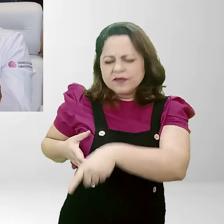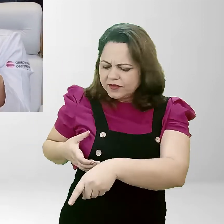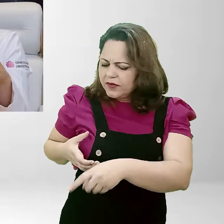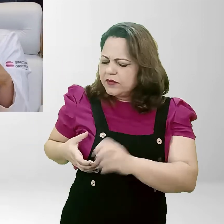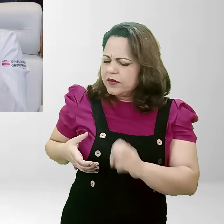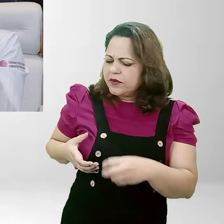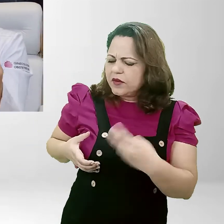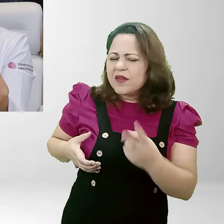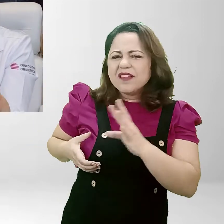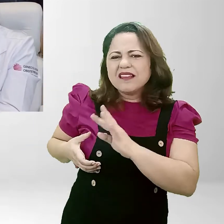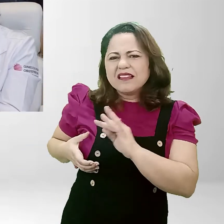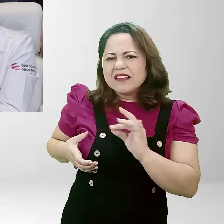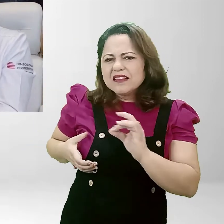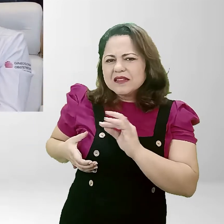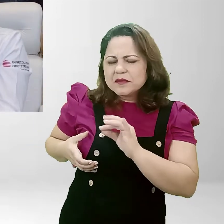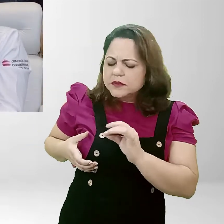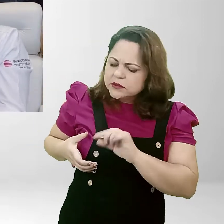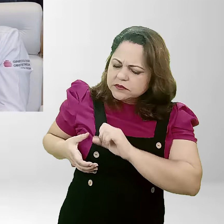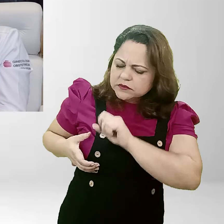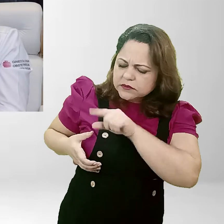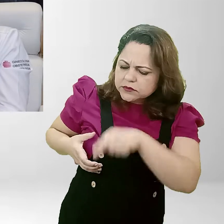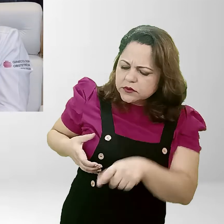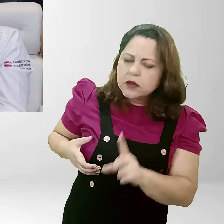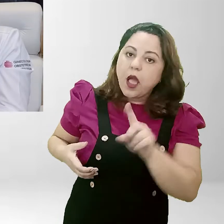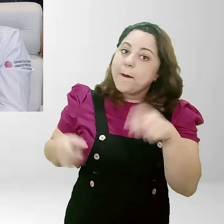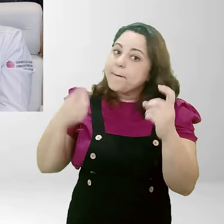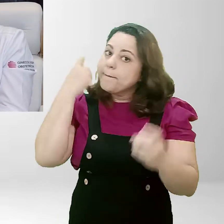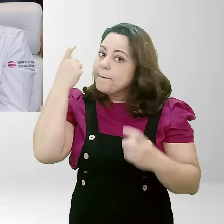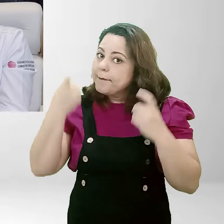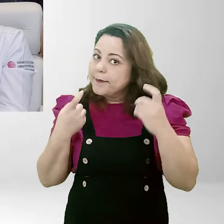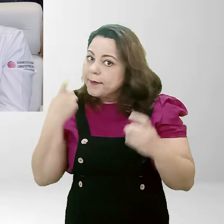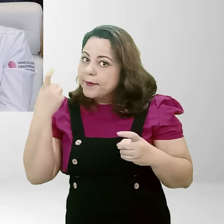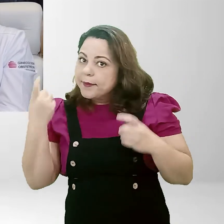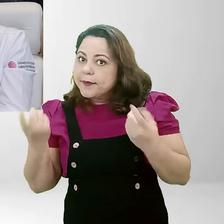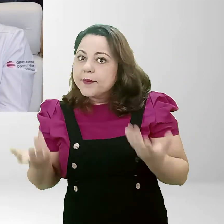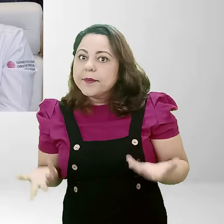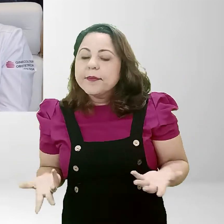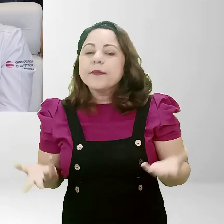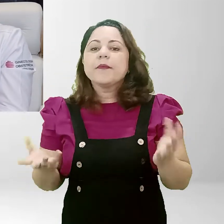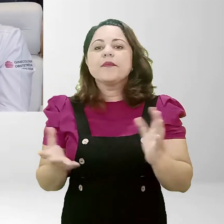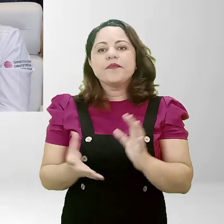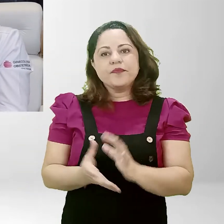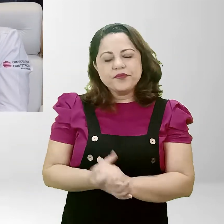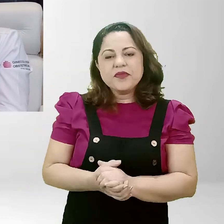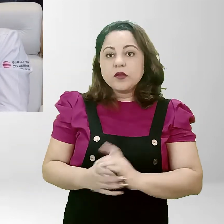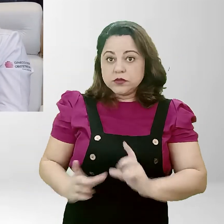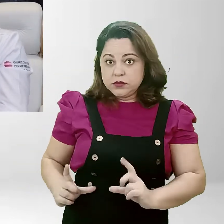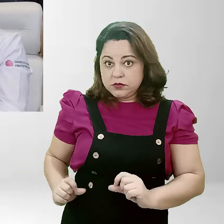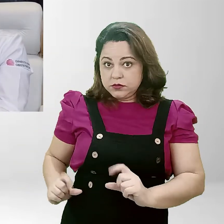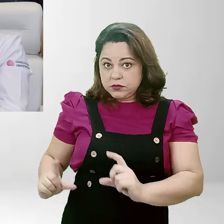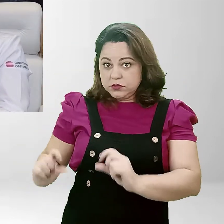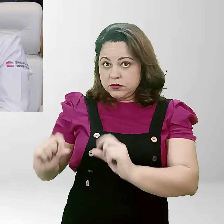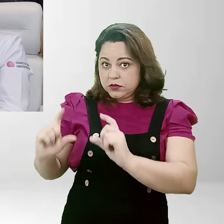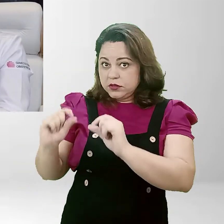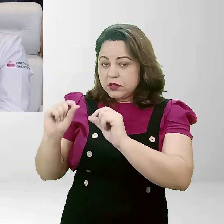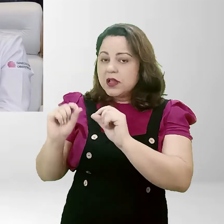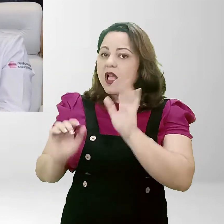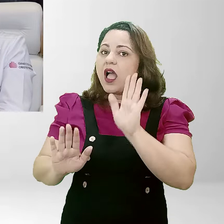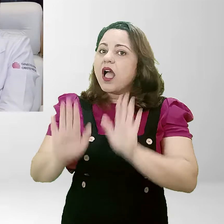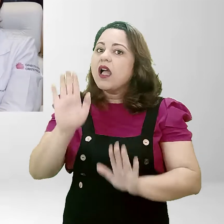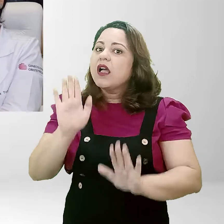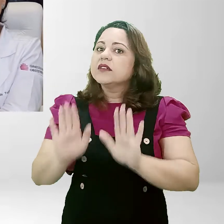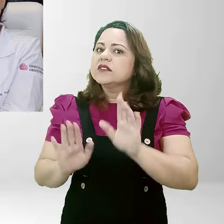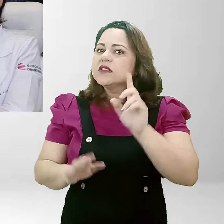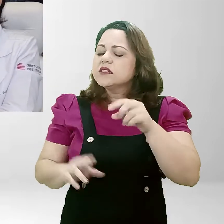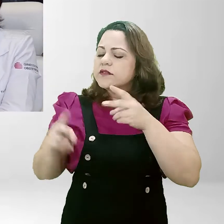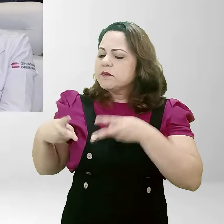de cor transparente, são preocupantes. Entre outras alterações, por exemplo, os carcinomas inflamatórios da mama,